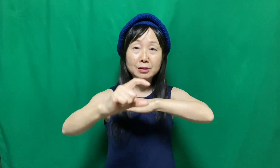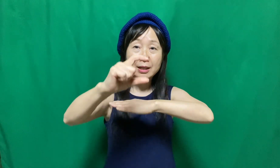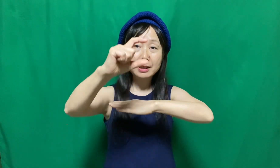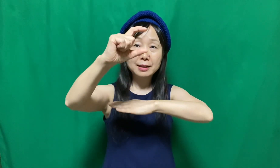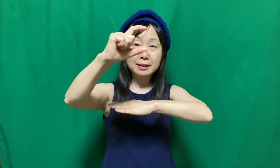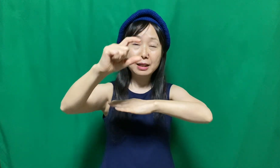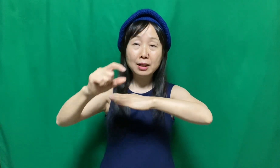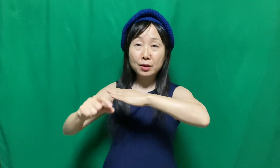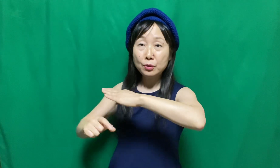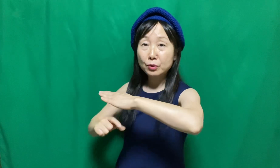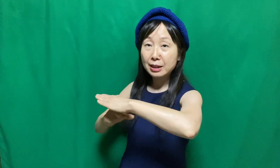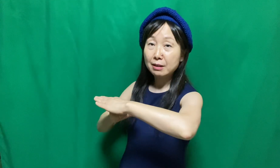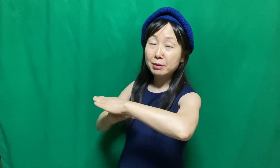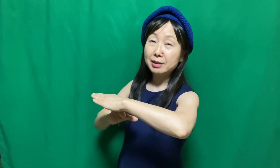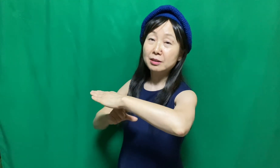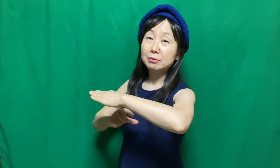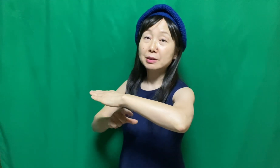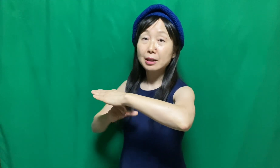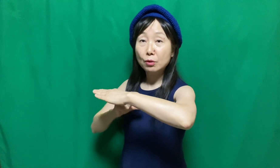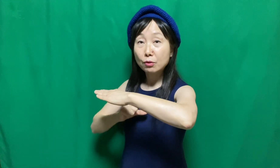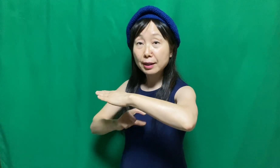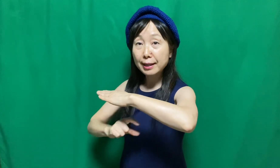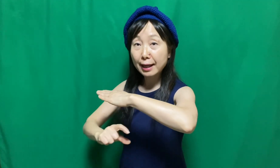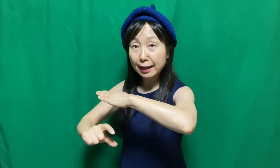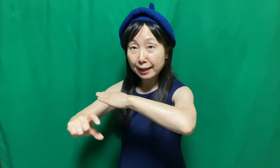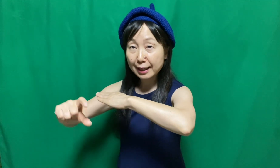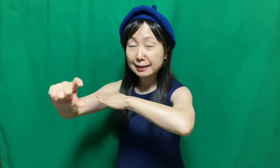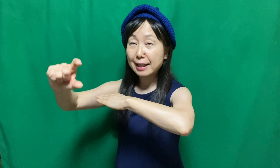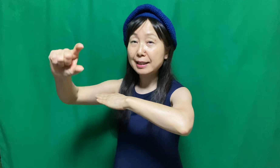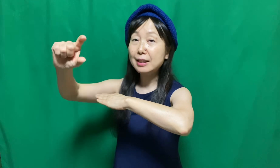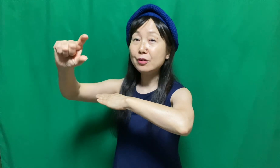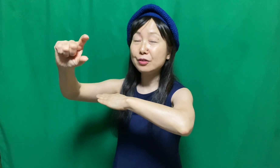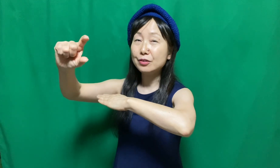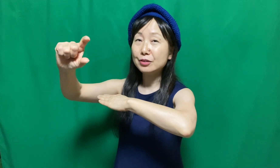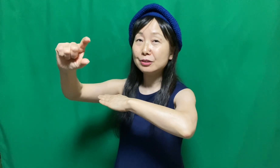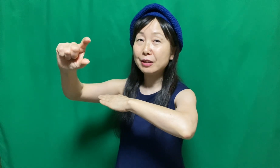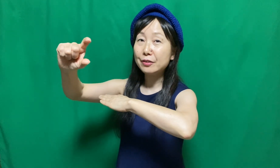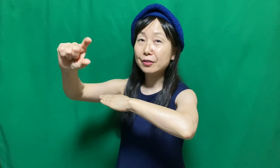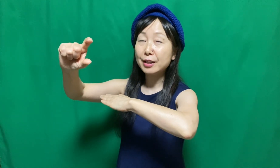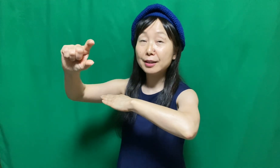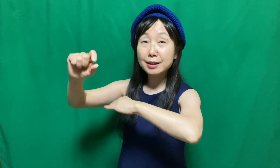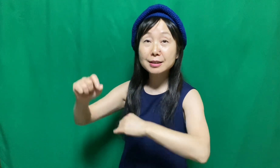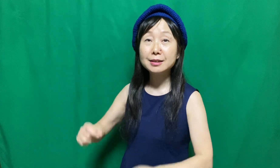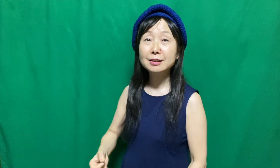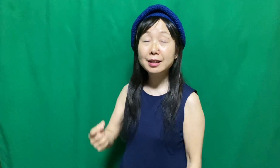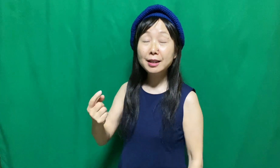らいんで、よく斜めにしますけど、これで朝日という手話表現です。